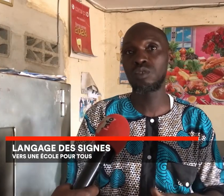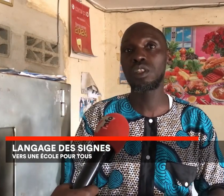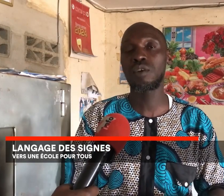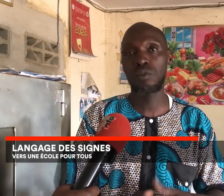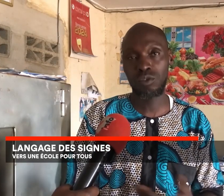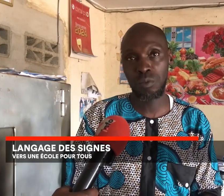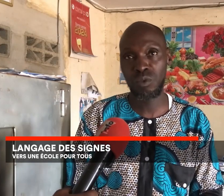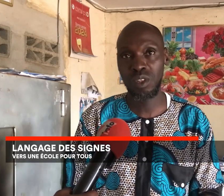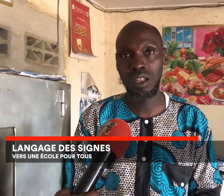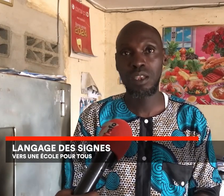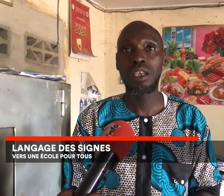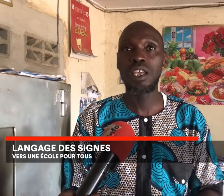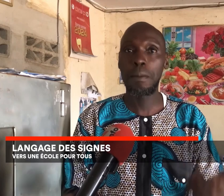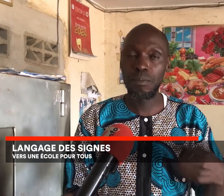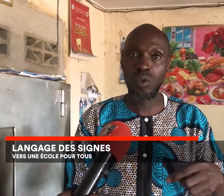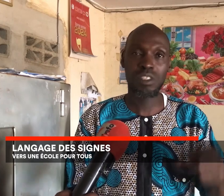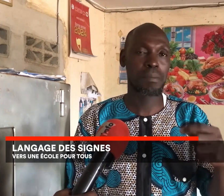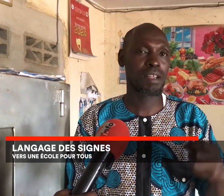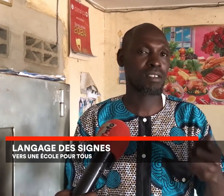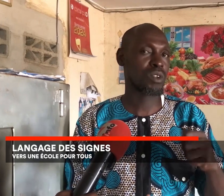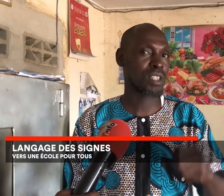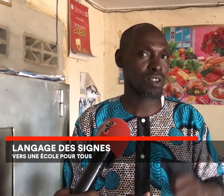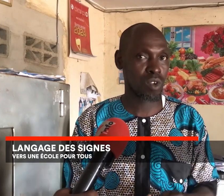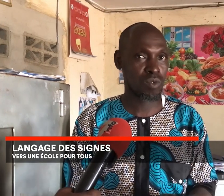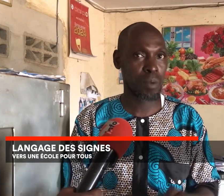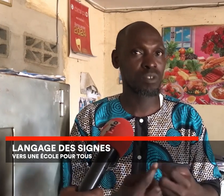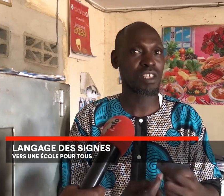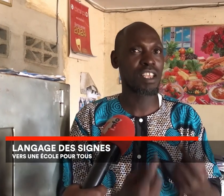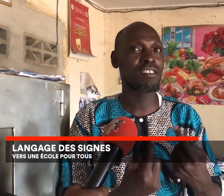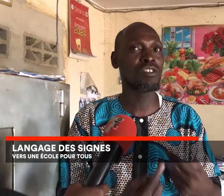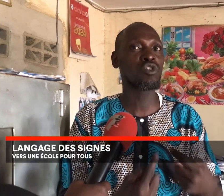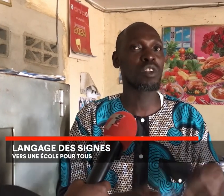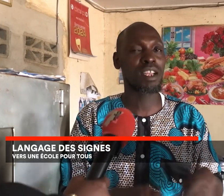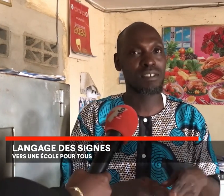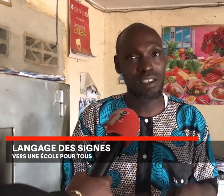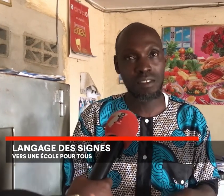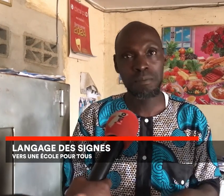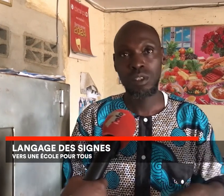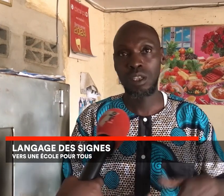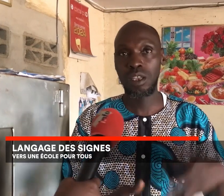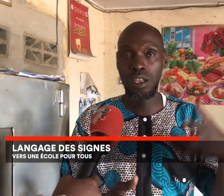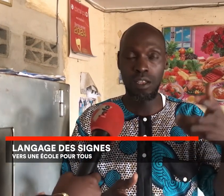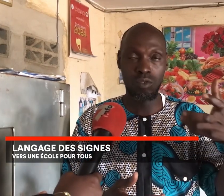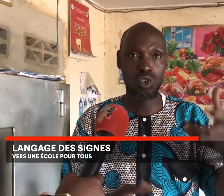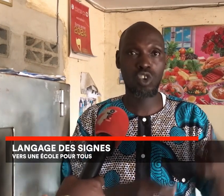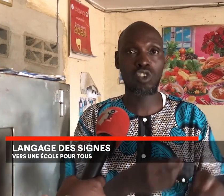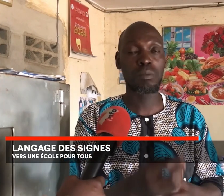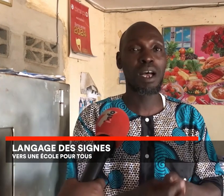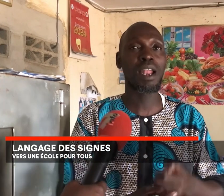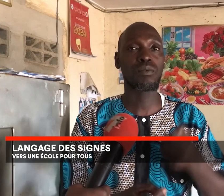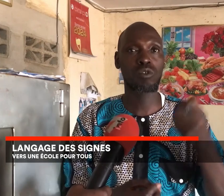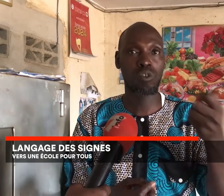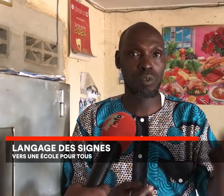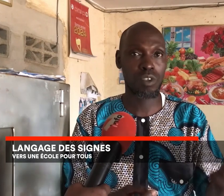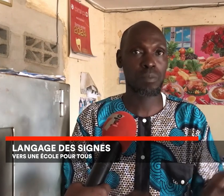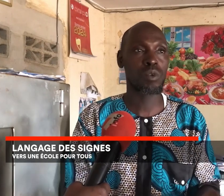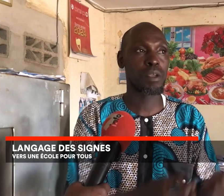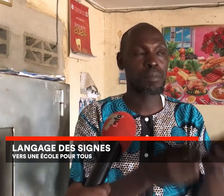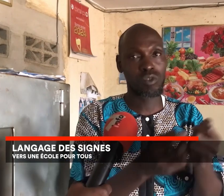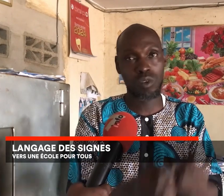niveau de la formation professionnelle et en même temps demande à ce que l'État de Côte d'Ivoire puisse institutionnaliser euh la ch le recrutement à la fonction publique pour les personnes